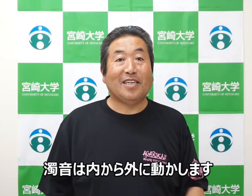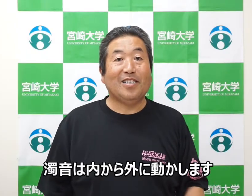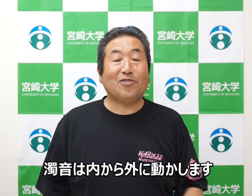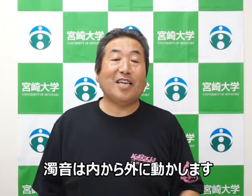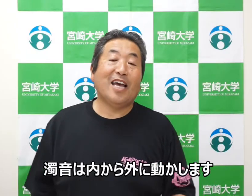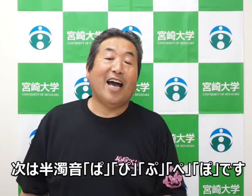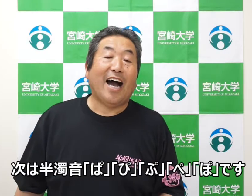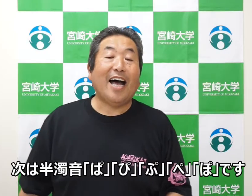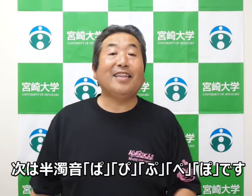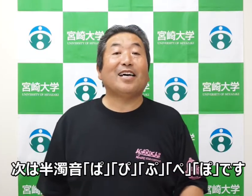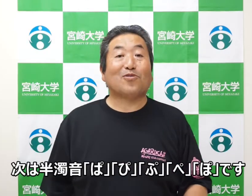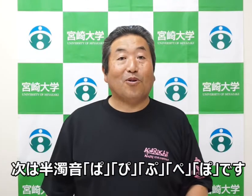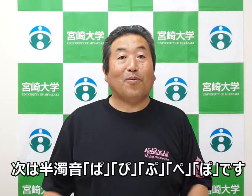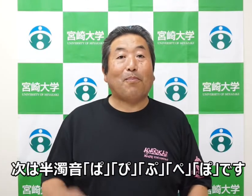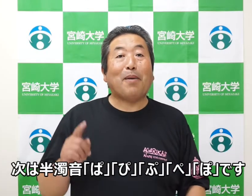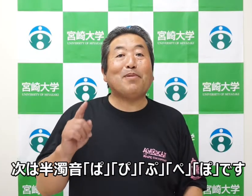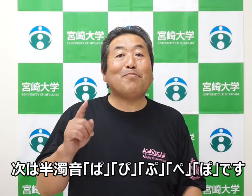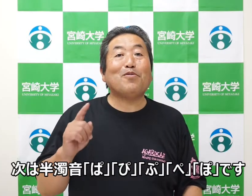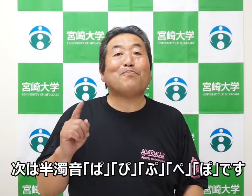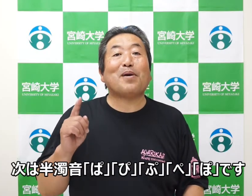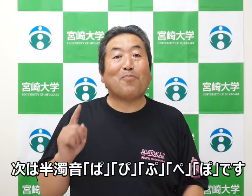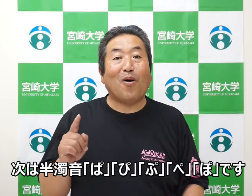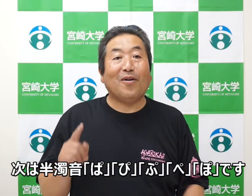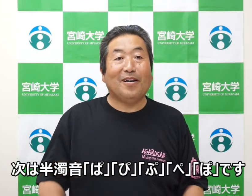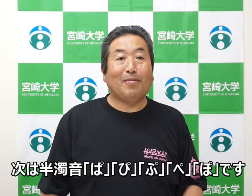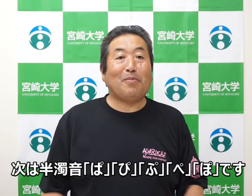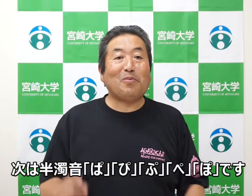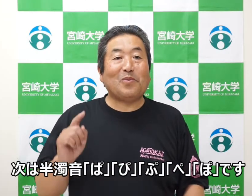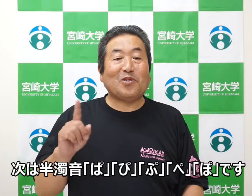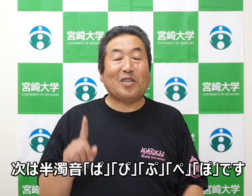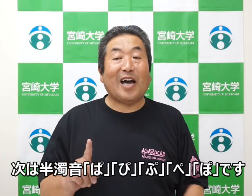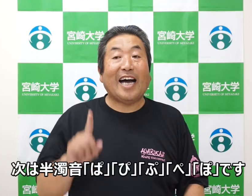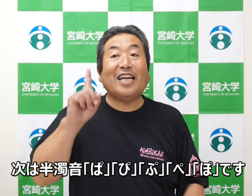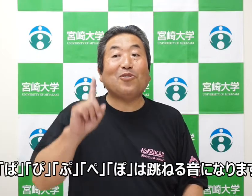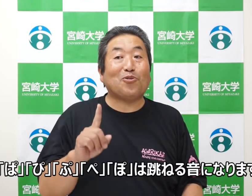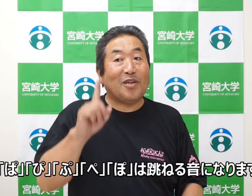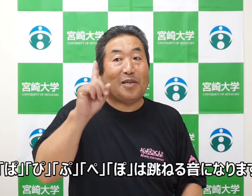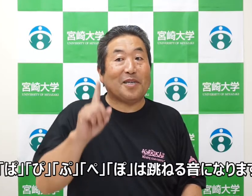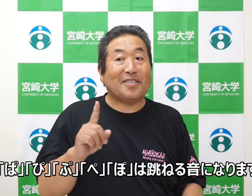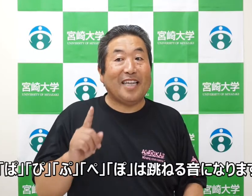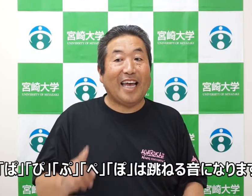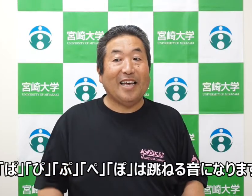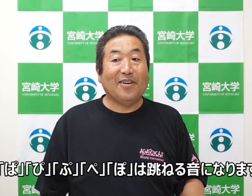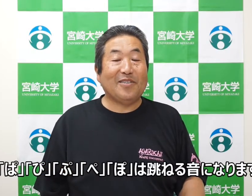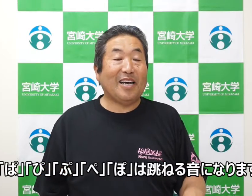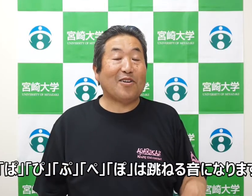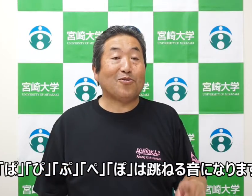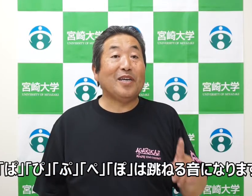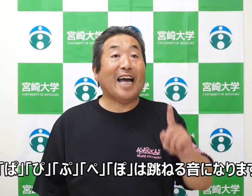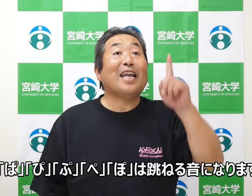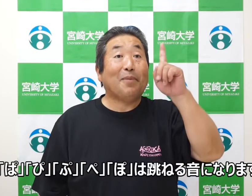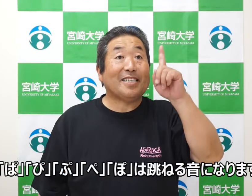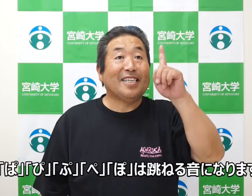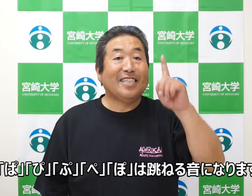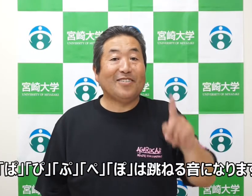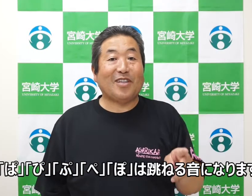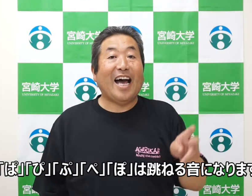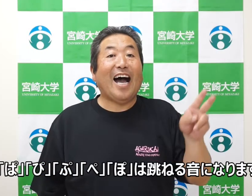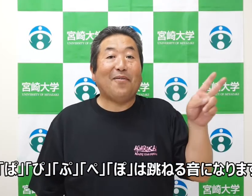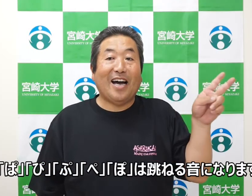次、半濁音、パピプペポ。パピプペポは跳ねる音になりますんで、上に跳ねます。ということは、歯は、